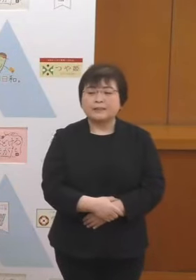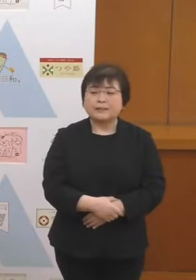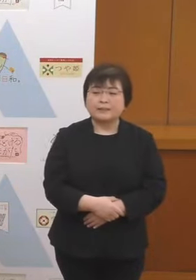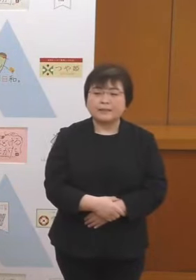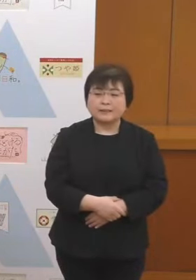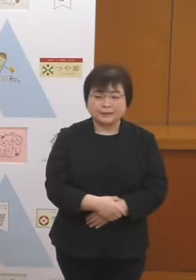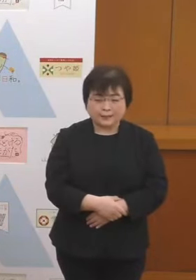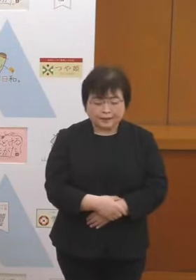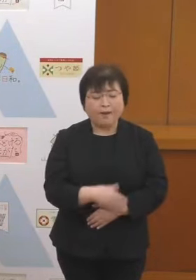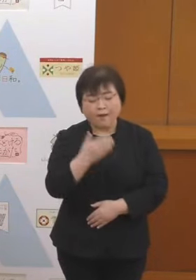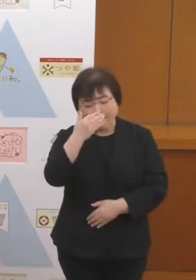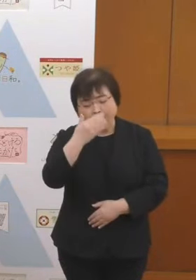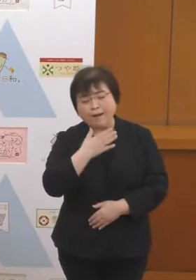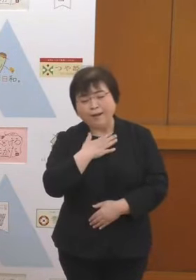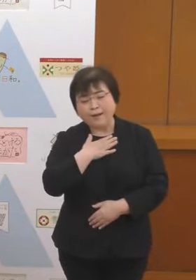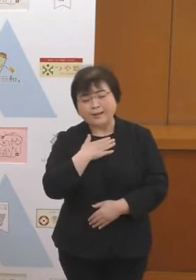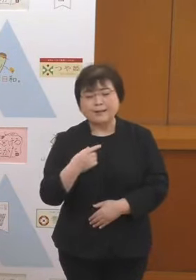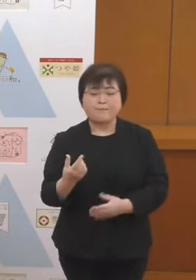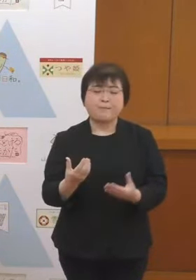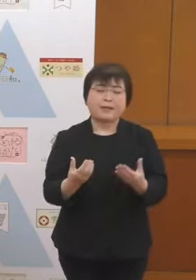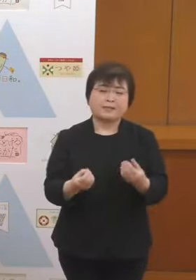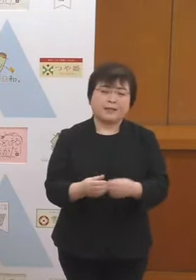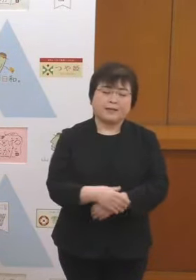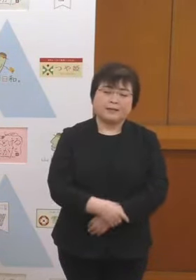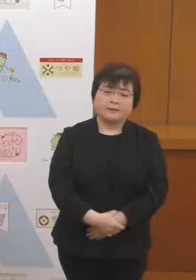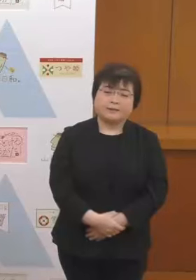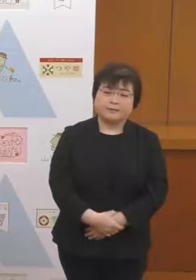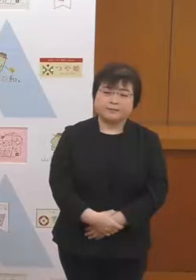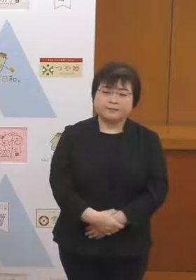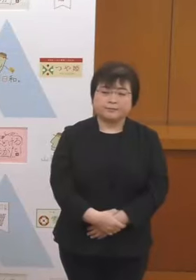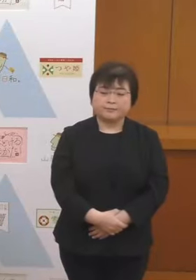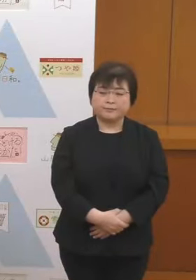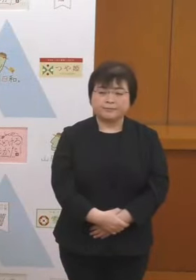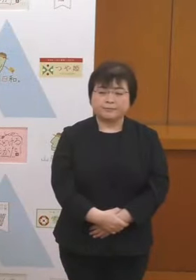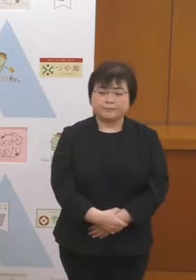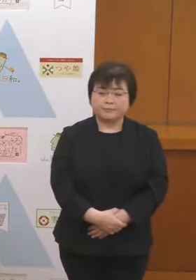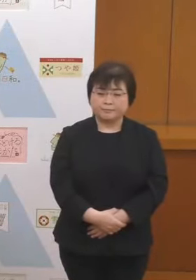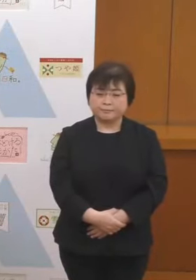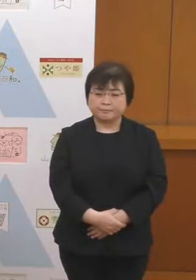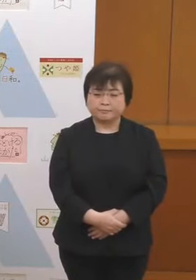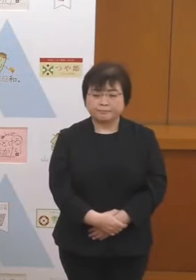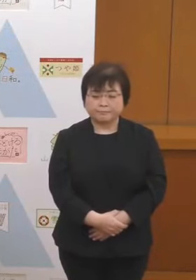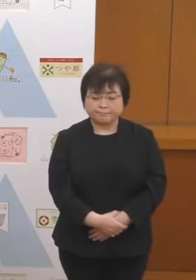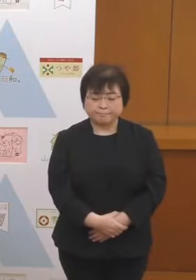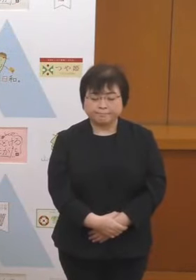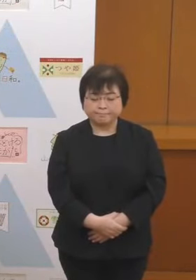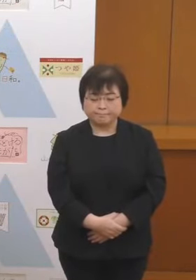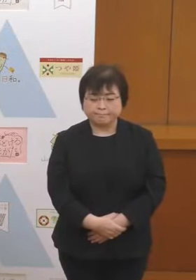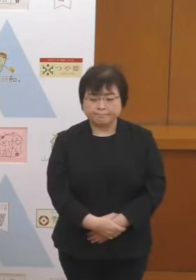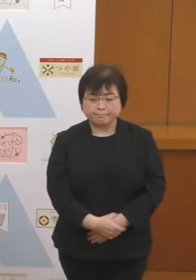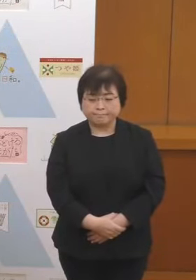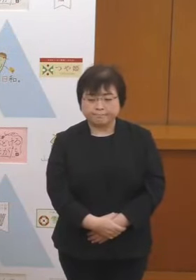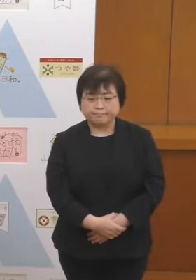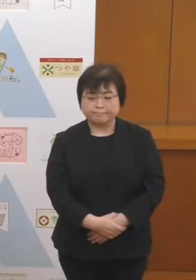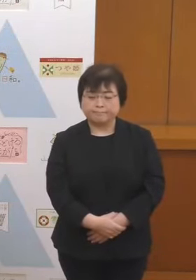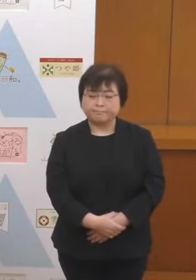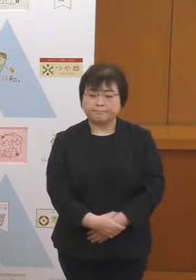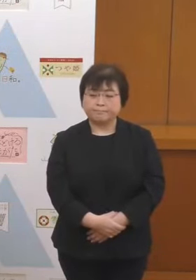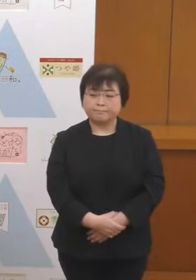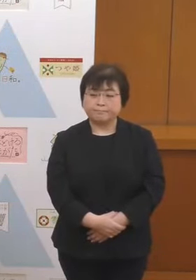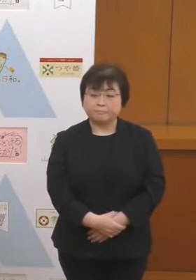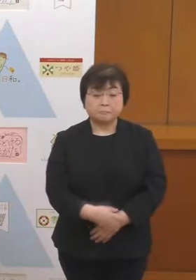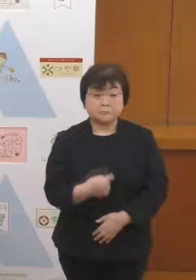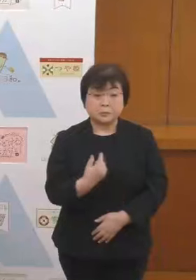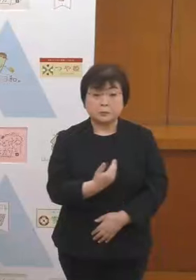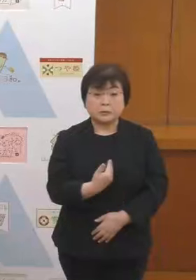痛感をしてきたというところでありますうそしてあの本当にあの